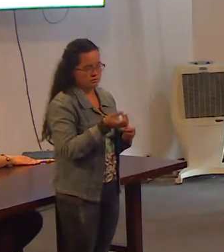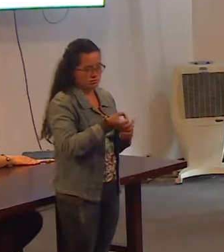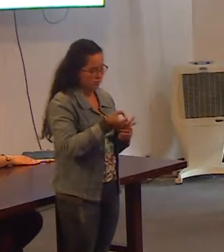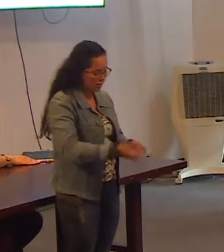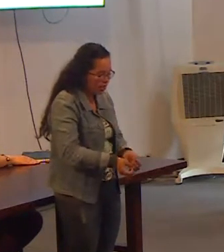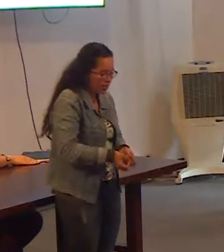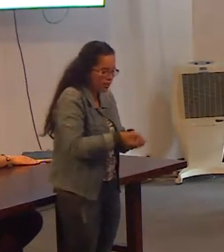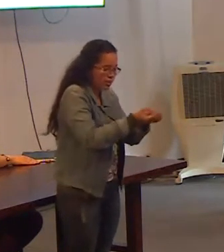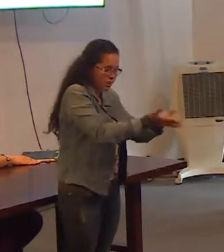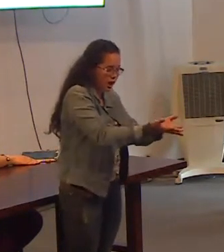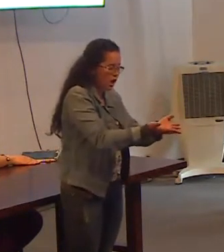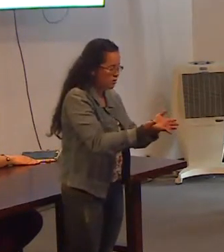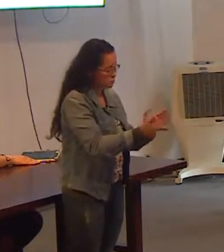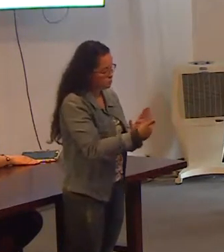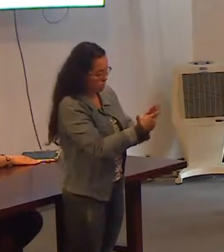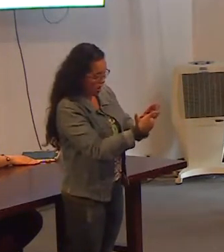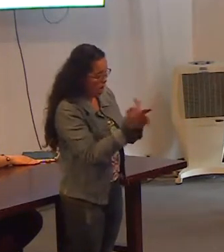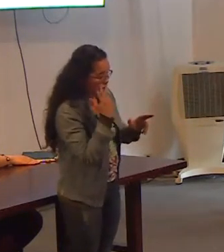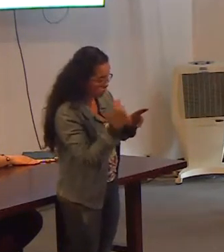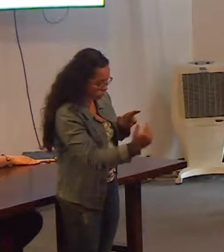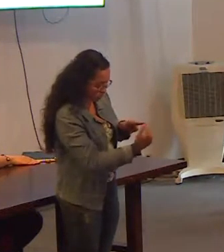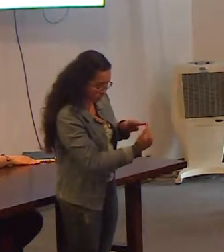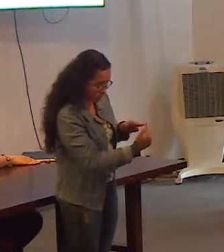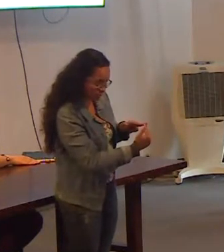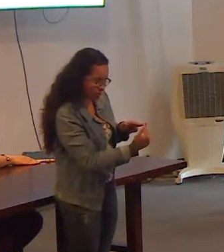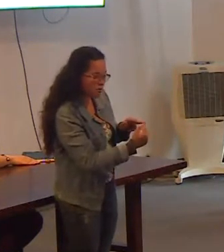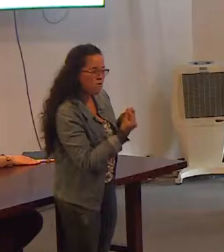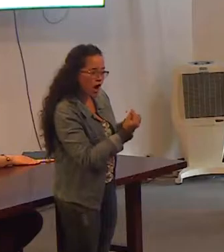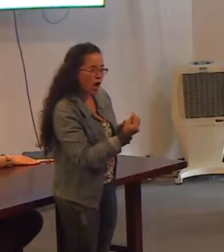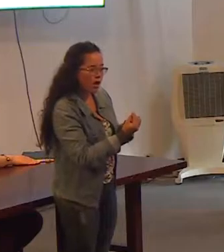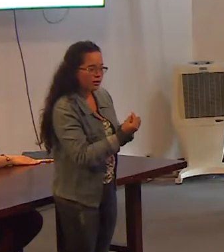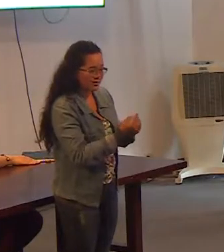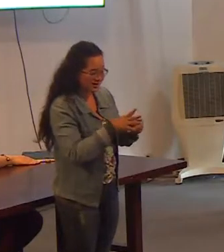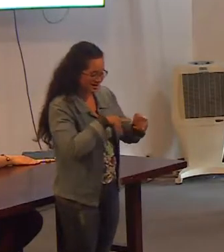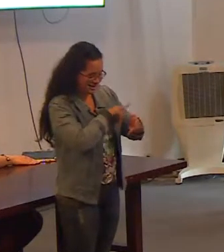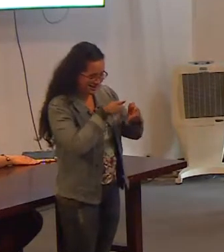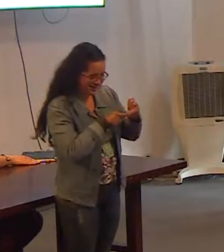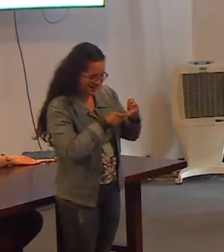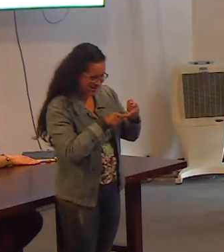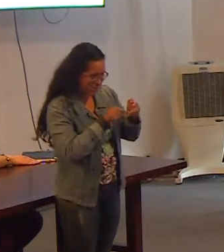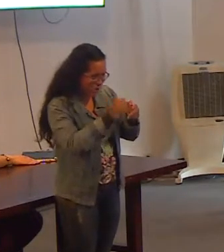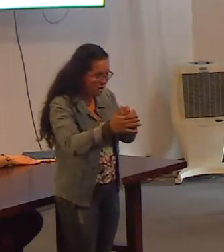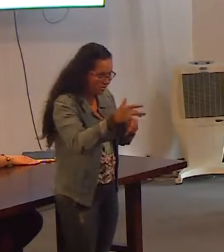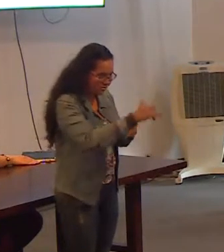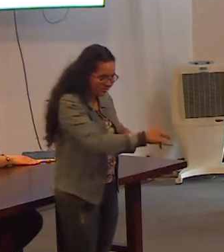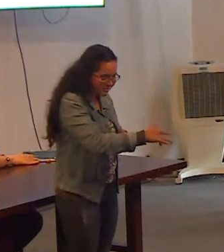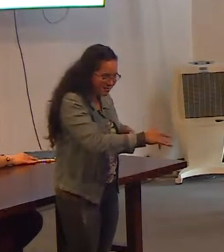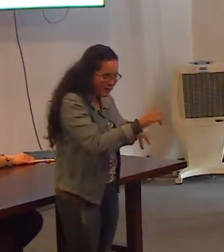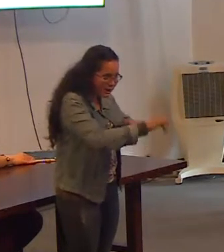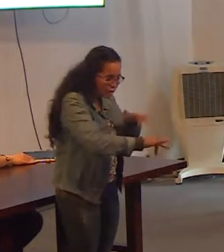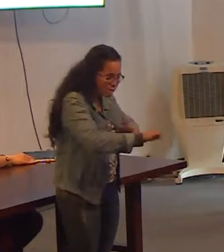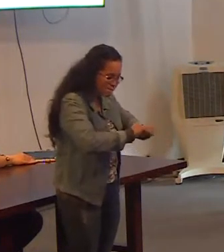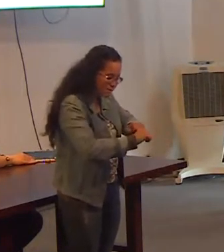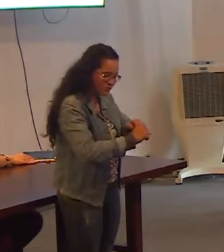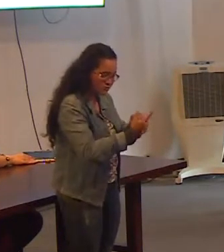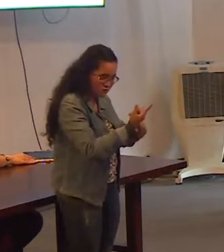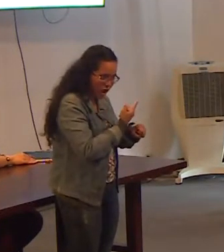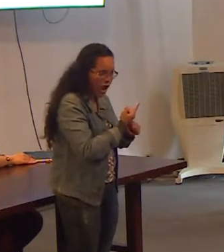proporcionándoselos y dándoselos a conocer para que en el momento de actuar ya lo hicieran con mayor interés y con mayor facilidad.